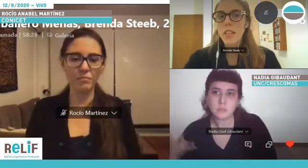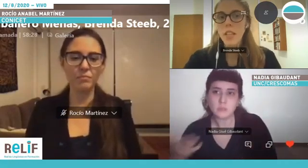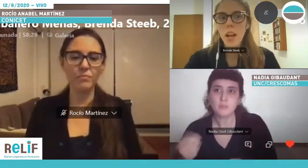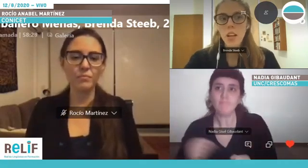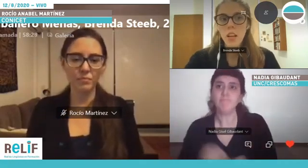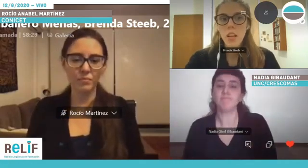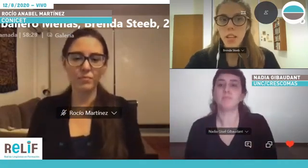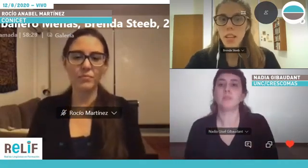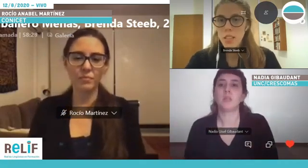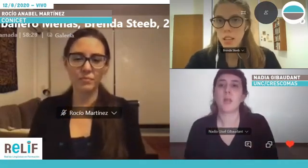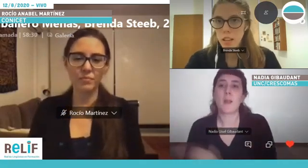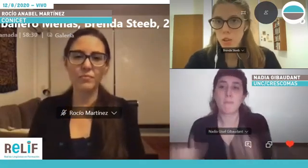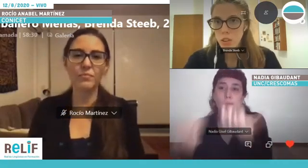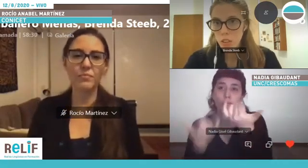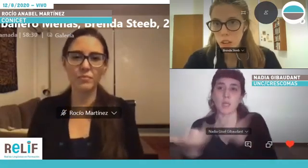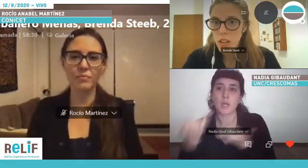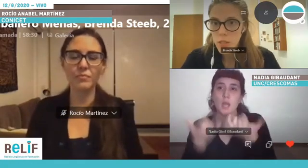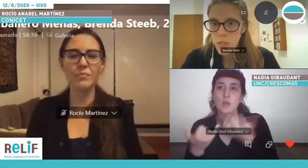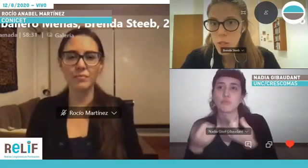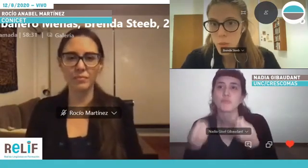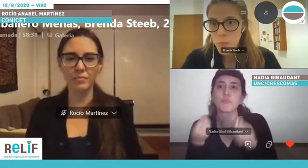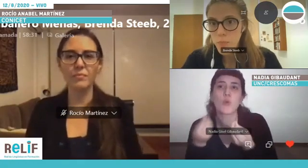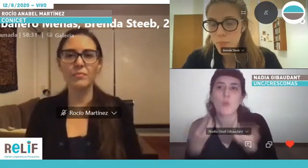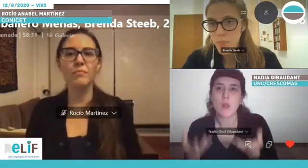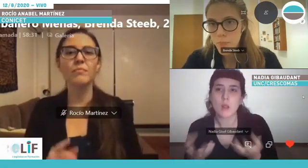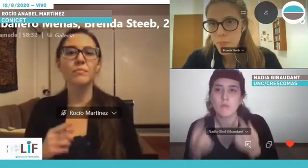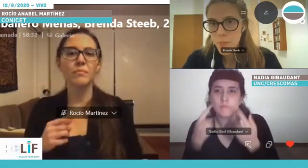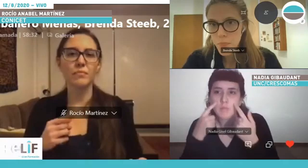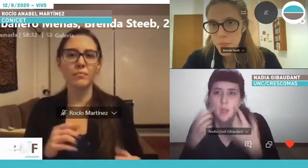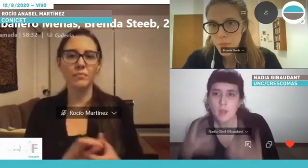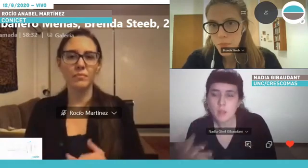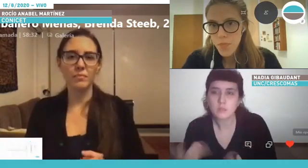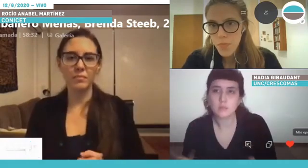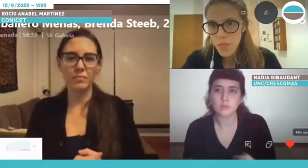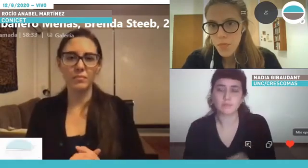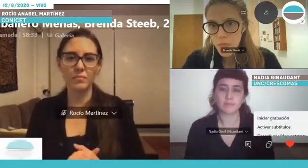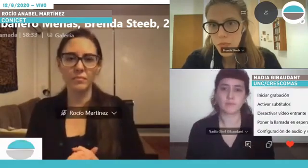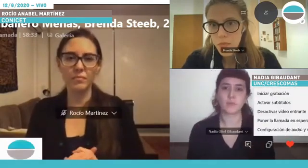podías comentar de qué se trató este análisis.